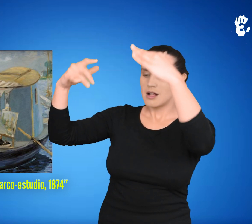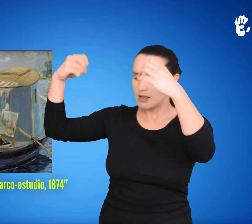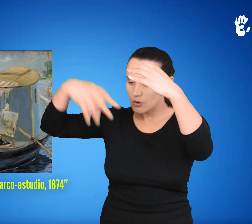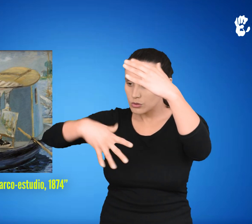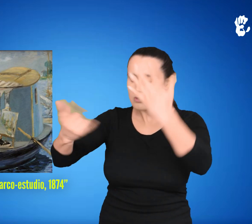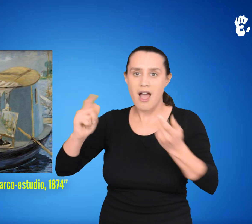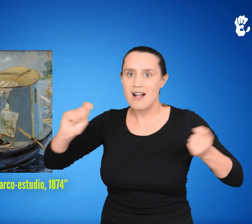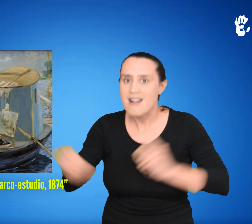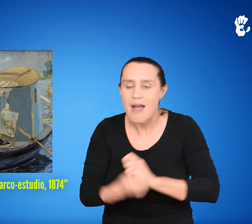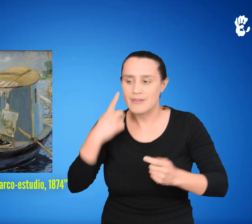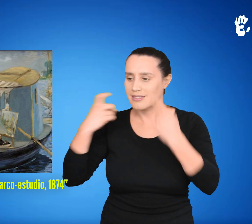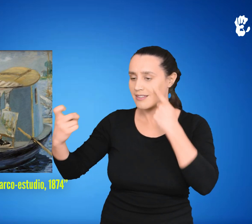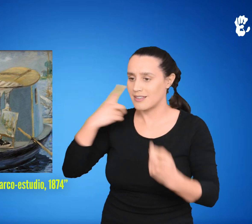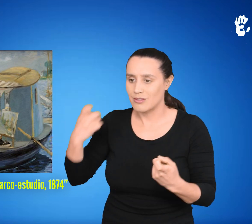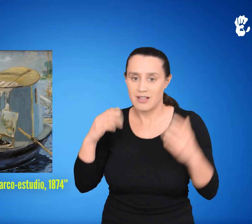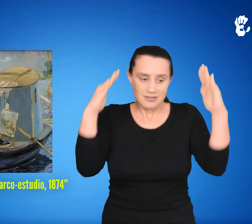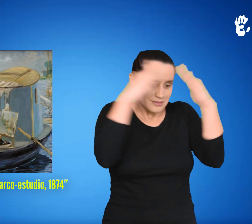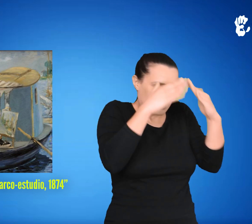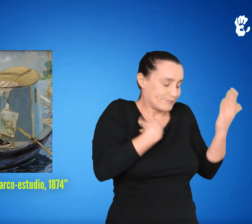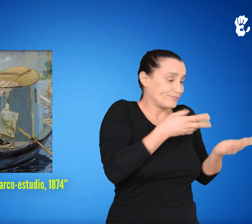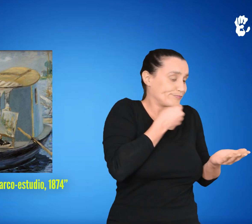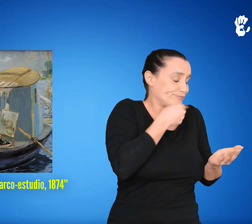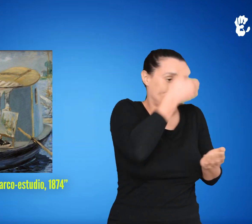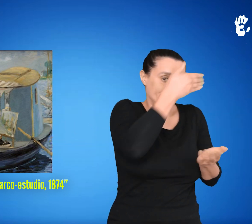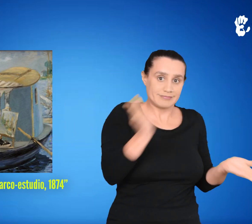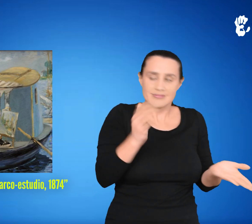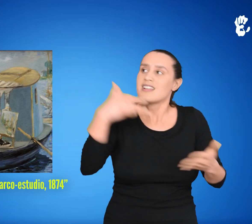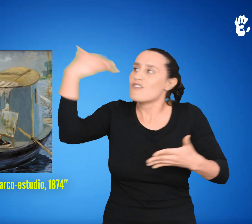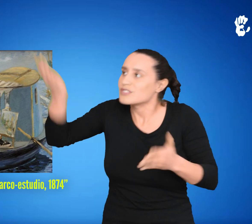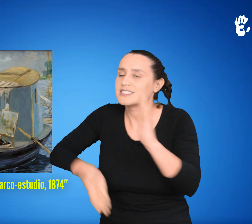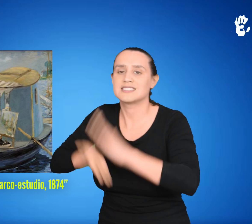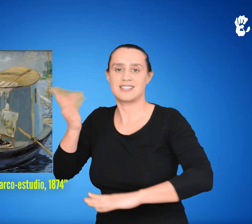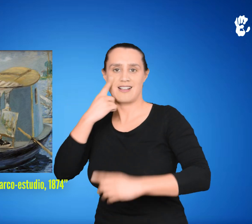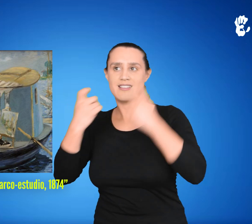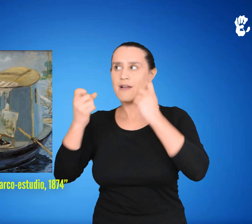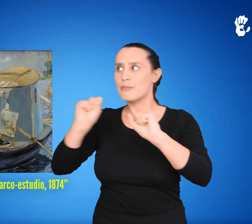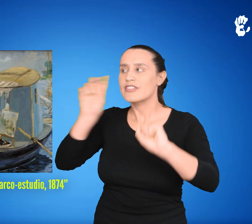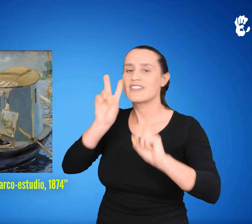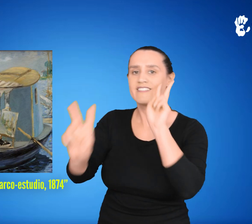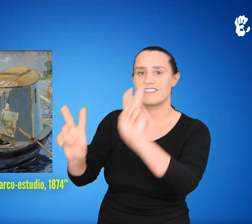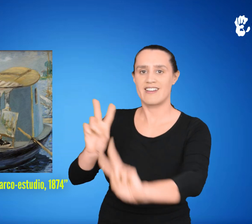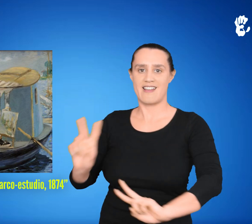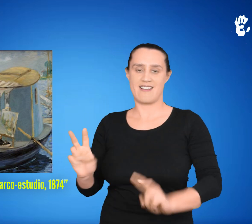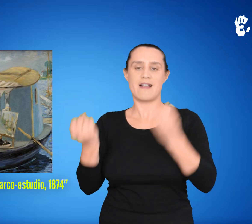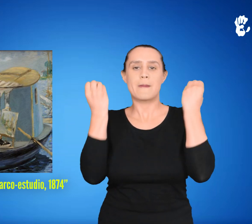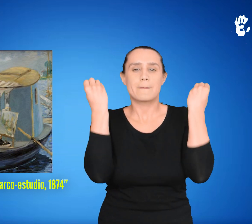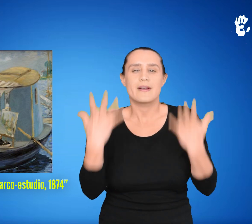reflejos en el agua al paso del viento el pintor que confía en captar un aspecto